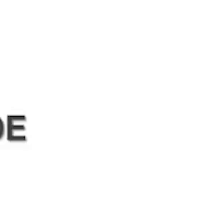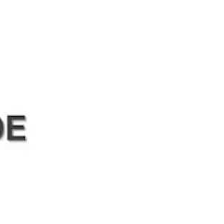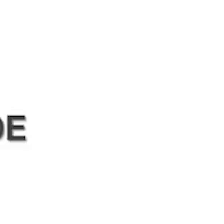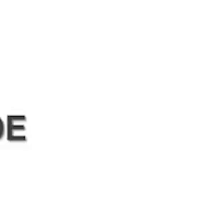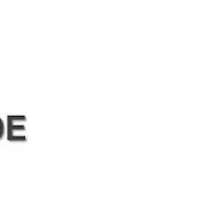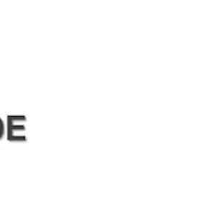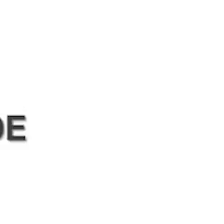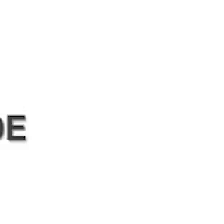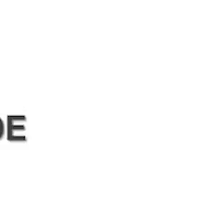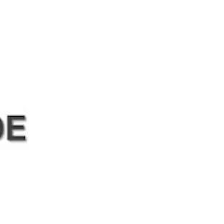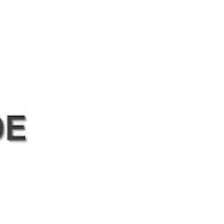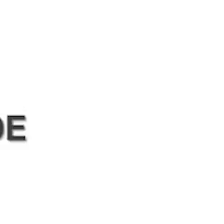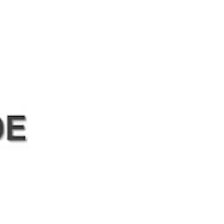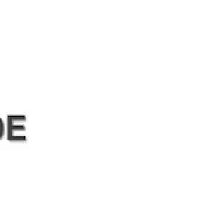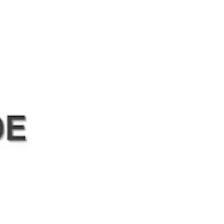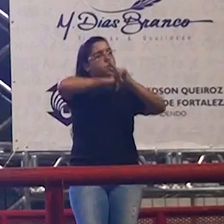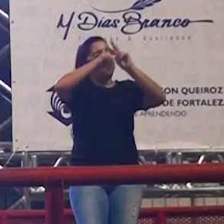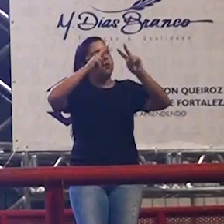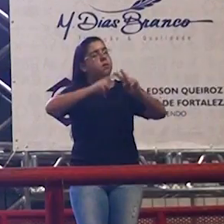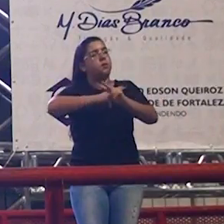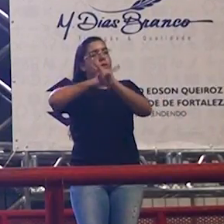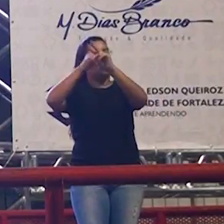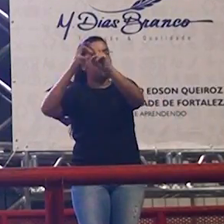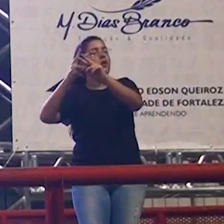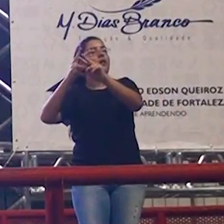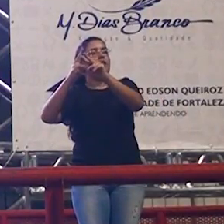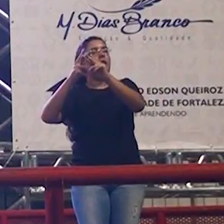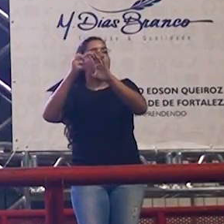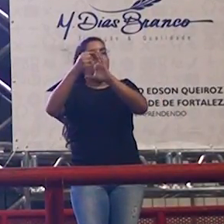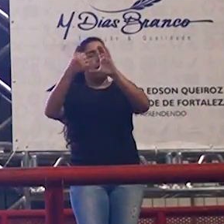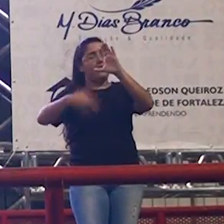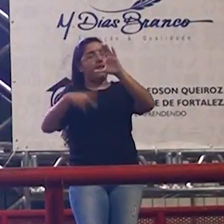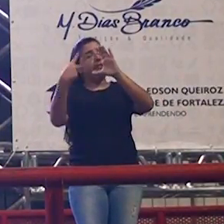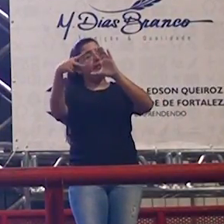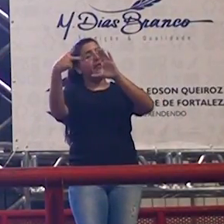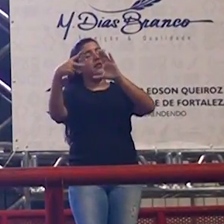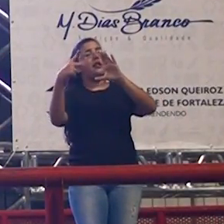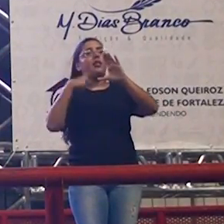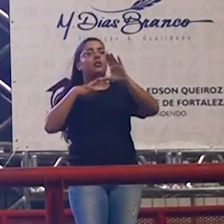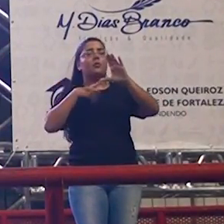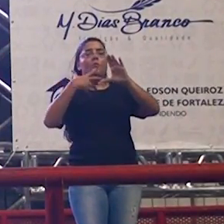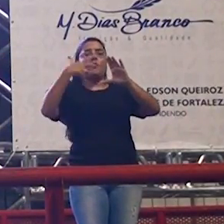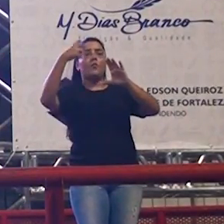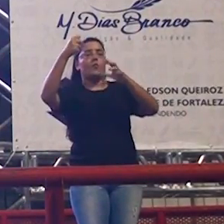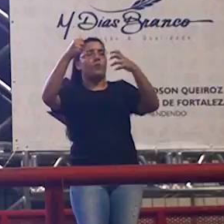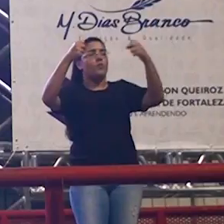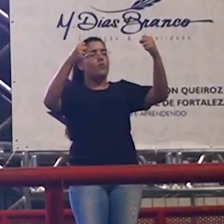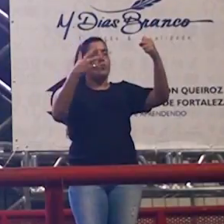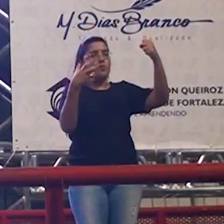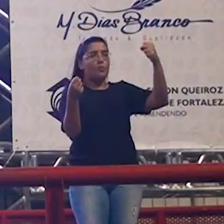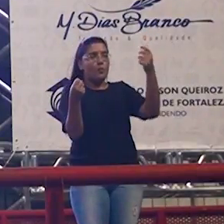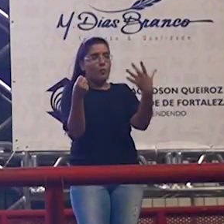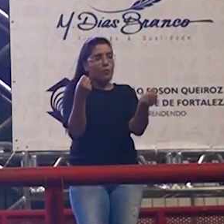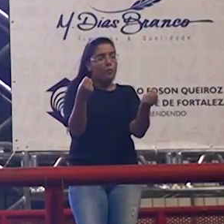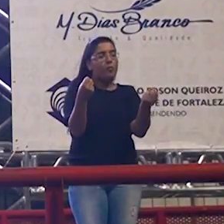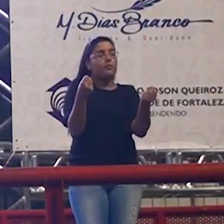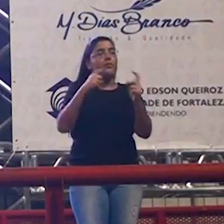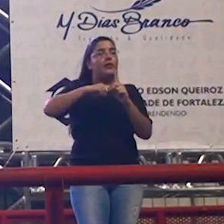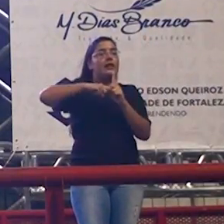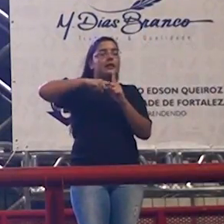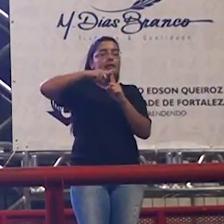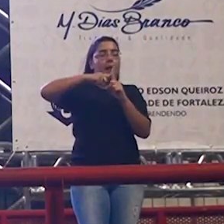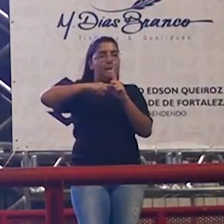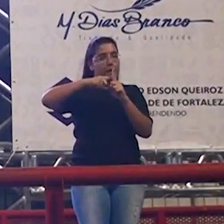Essa atmosfera, esse ar, ele tem características próprias de pressão, ele tem características próprias de temperatura